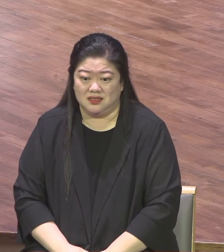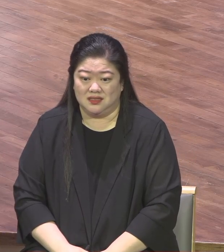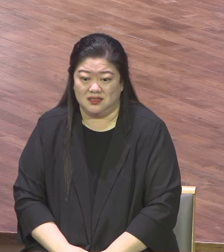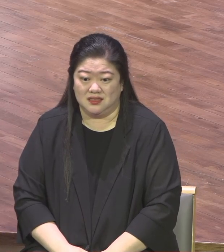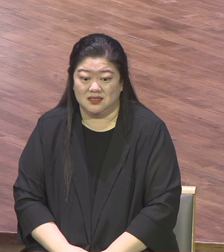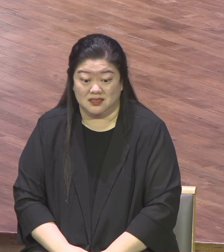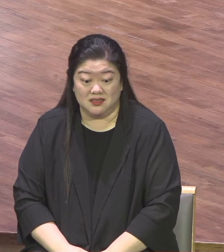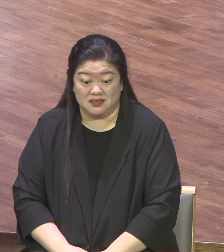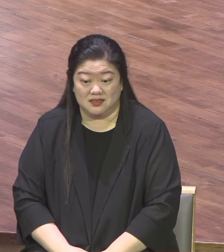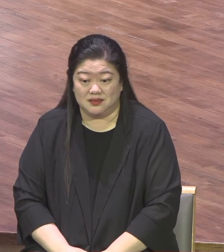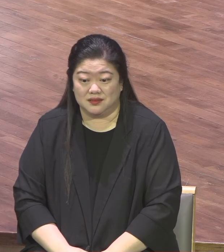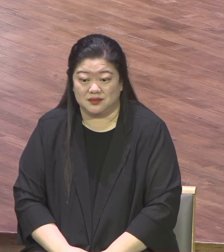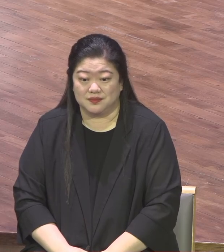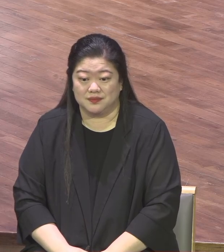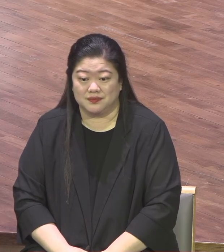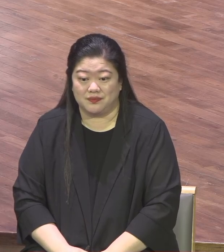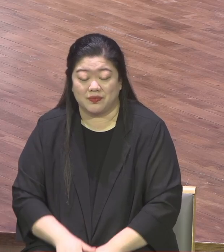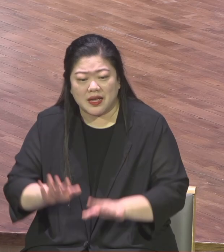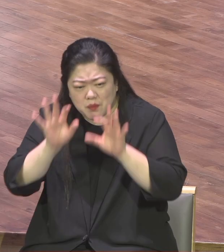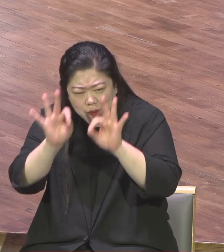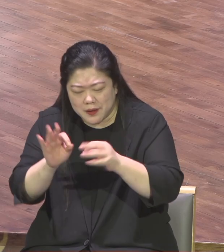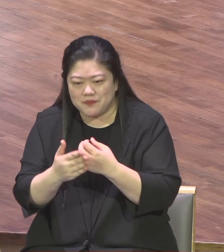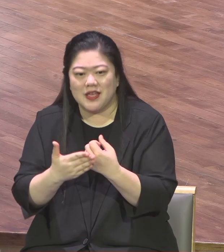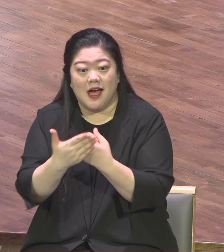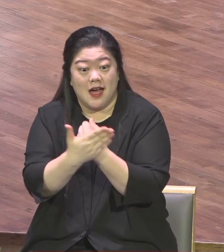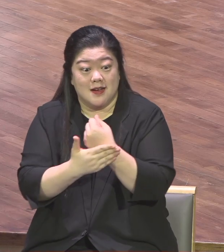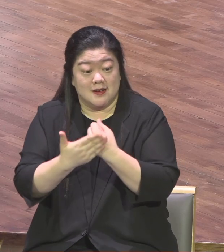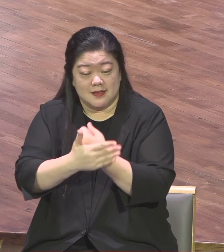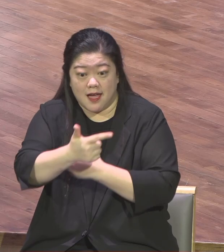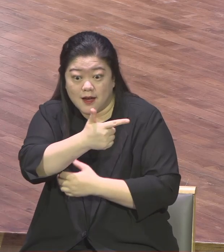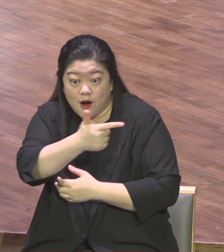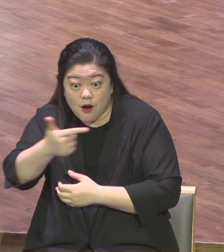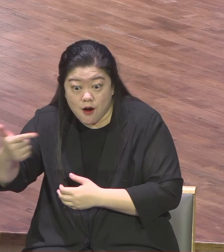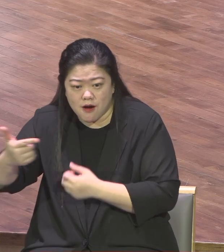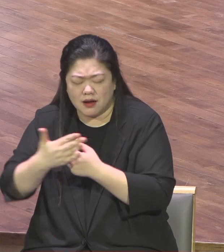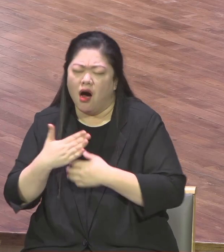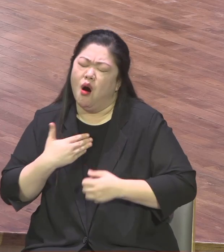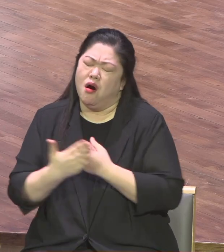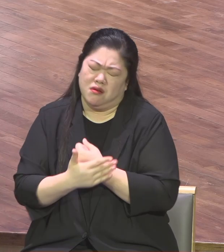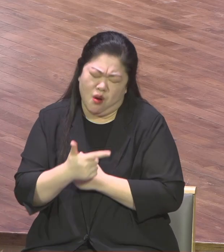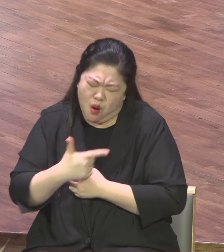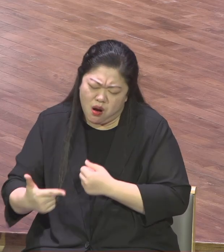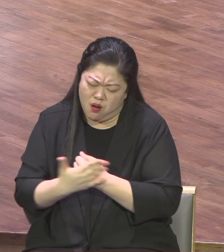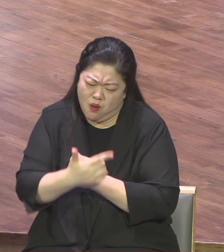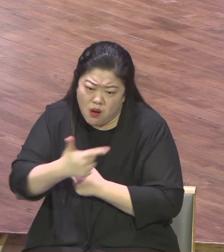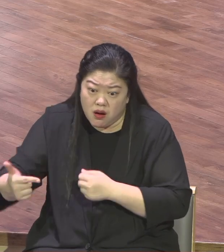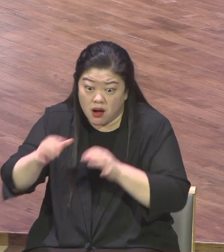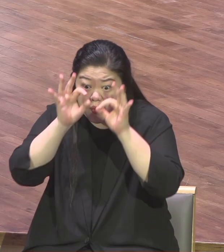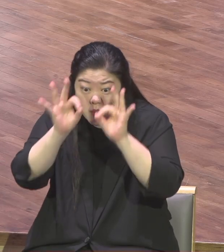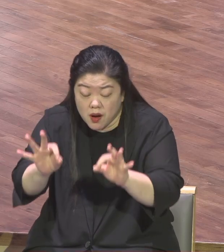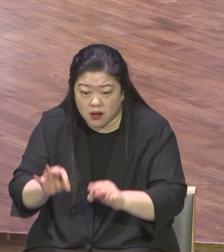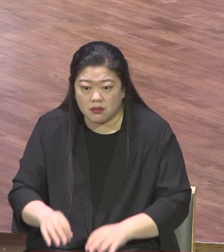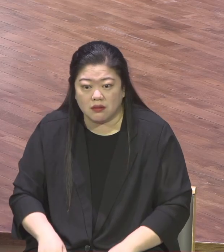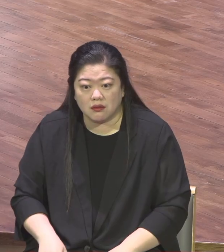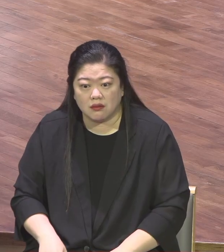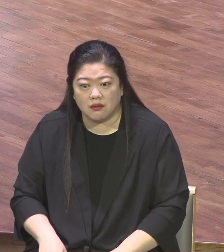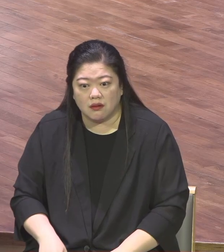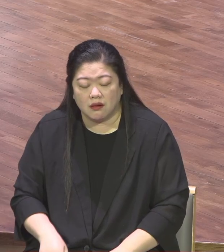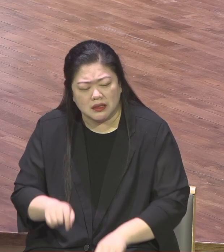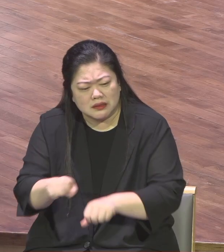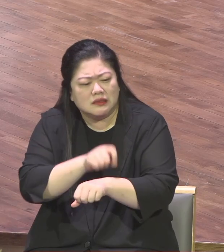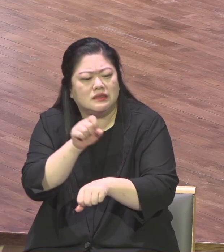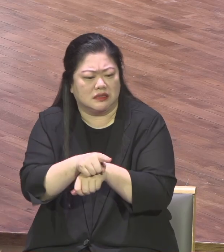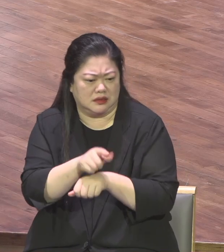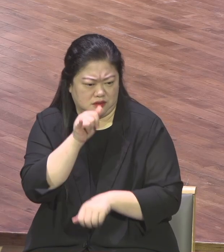이 말씀의 은혜를 제일 받는 사람들의 특징이 있습니다. 제가 보면요, 책을 많이 읽어서 공부를 많이